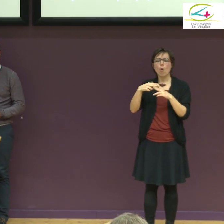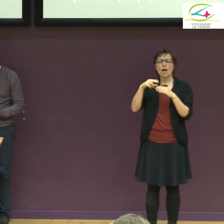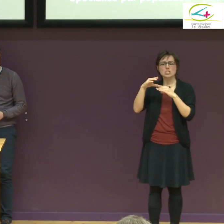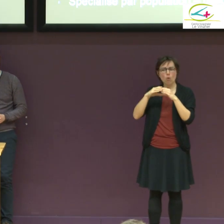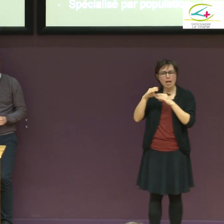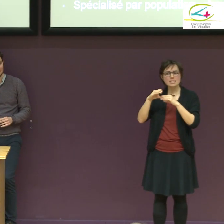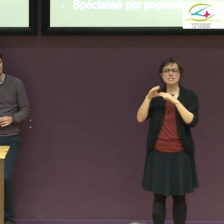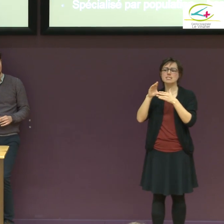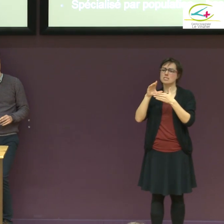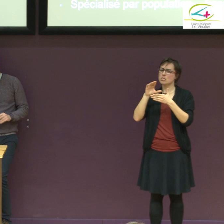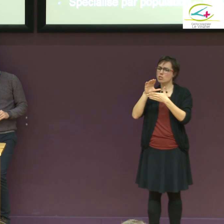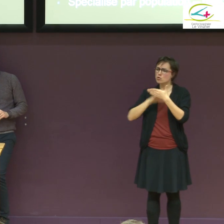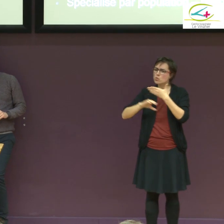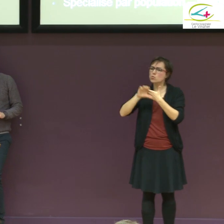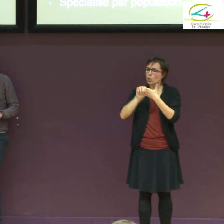SOS.